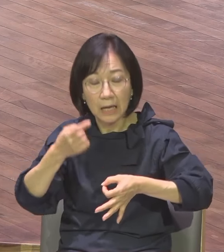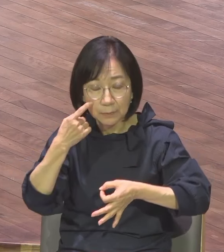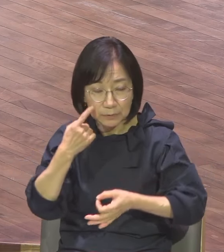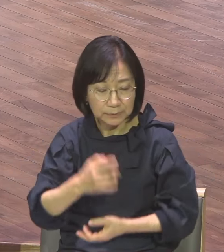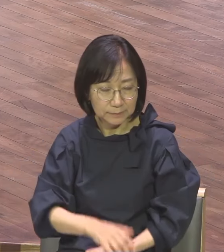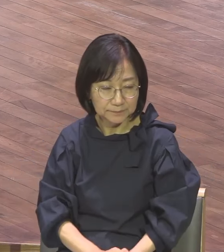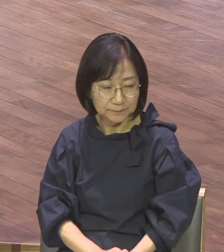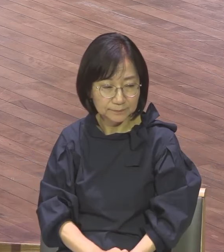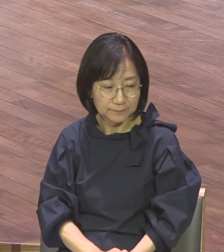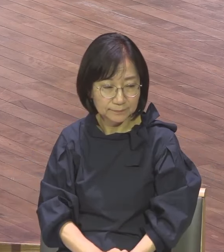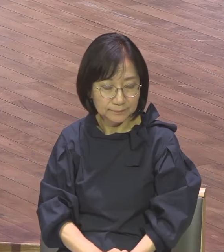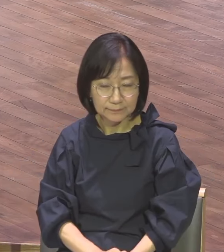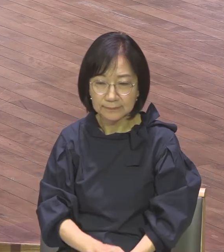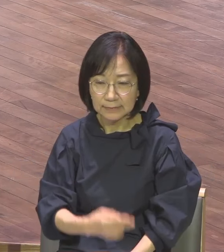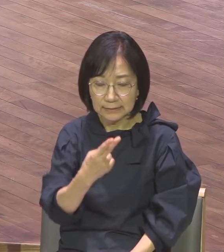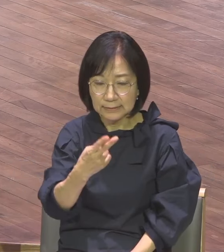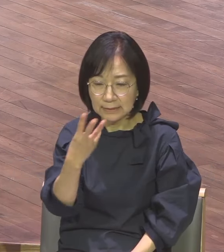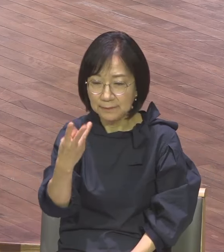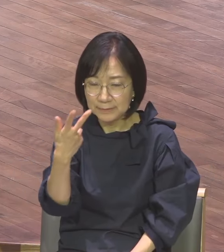5천 살리겠다고